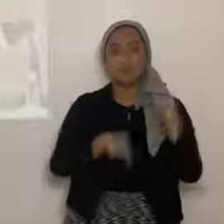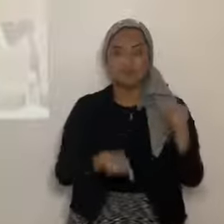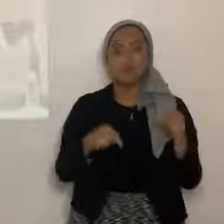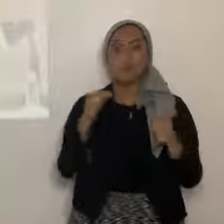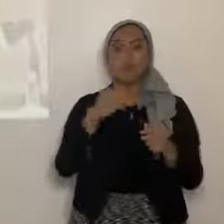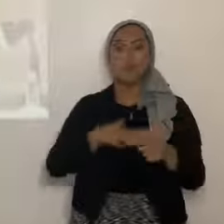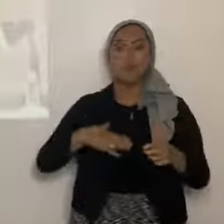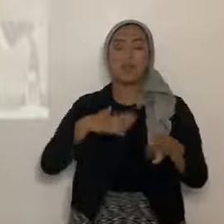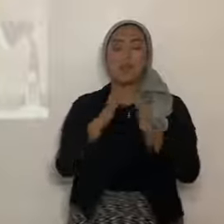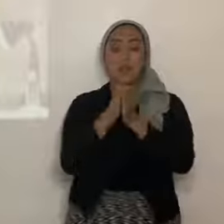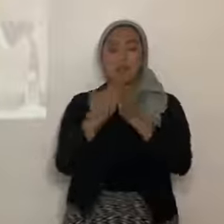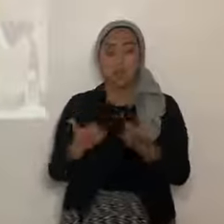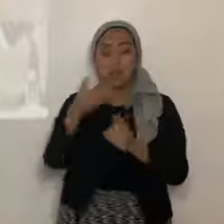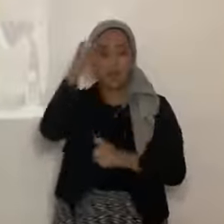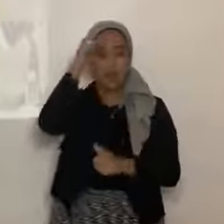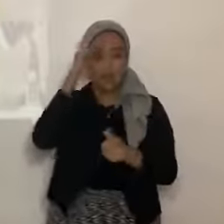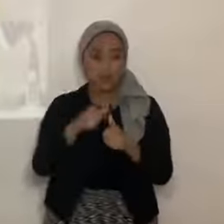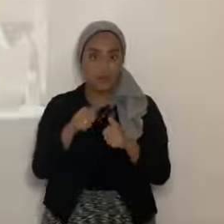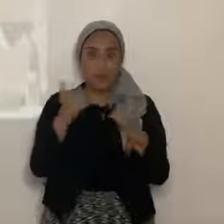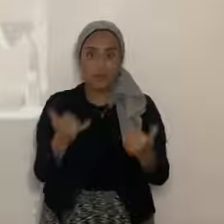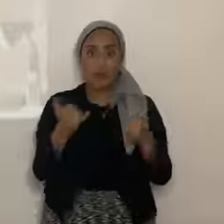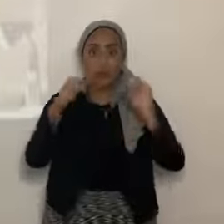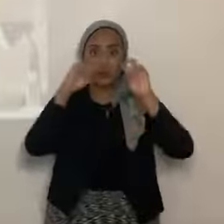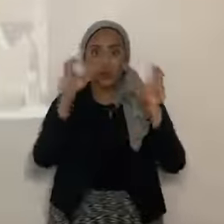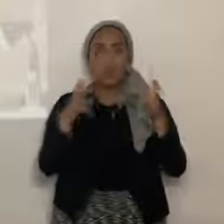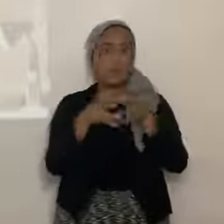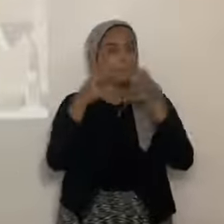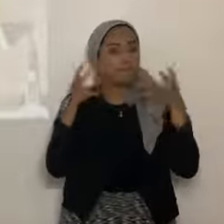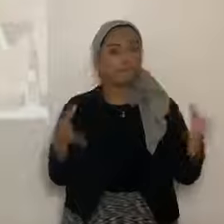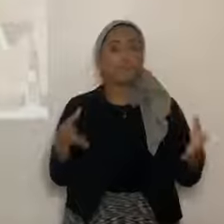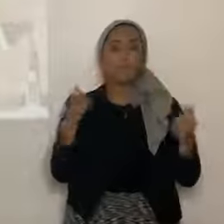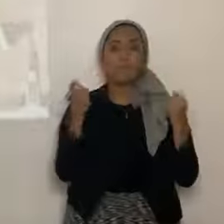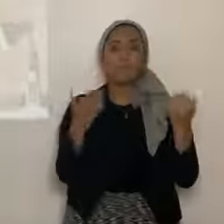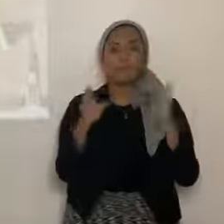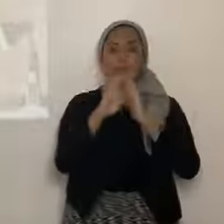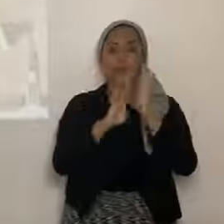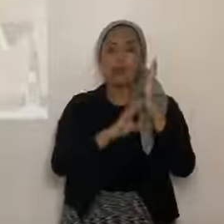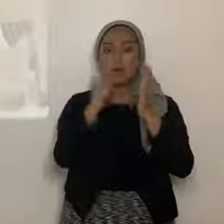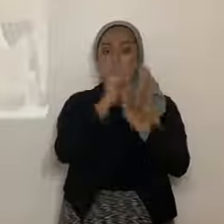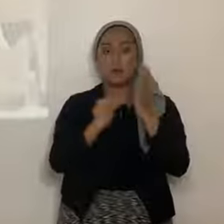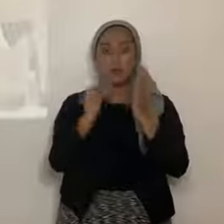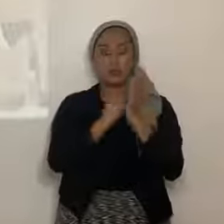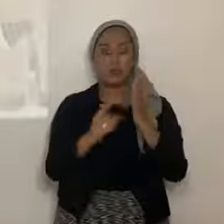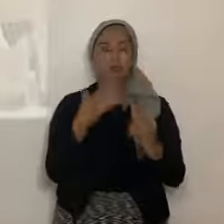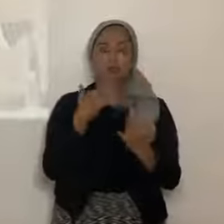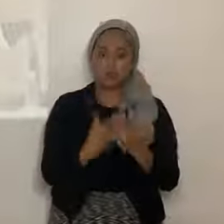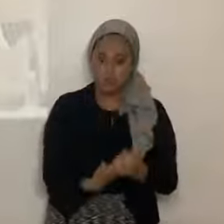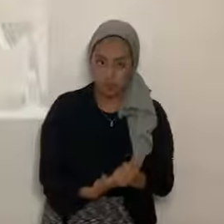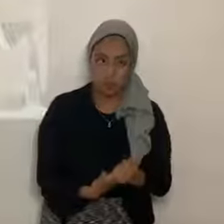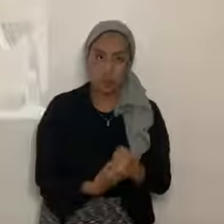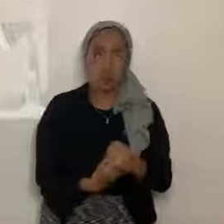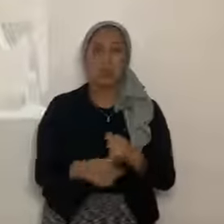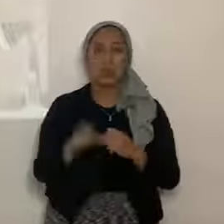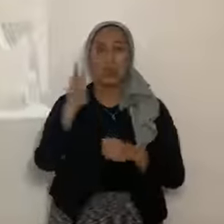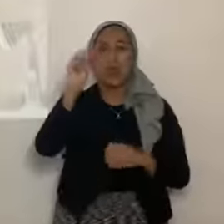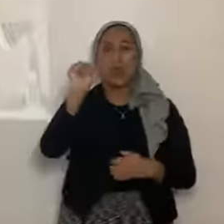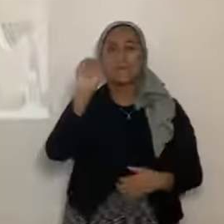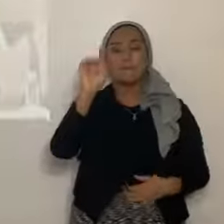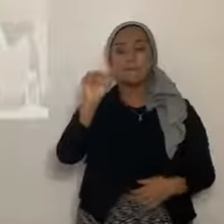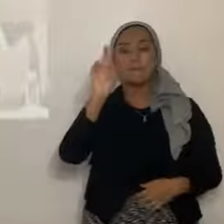favor, a abrir. Recuerden que en estos temas es leer mucha la Biblia y eso está muy bien. Marcos 7. Hay